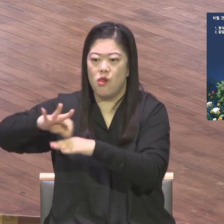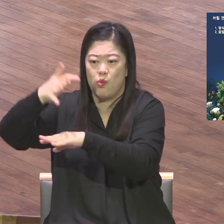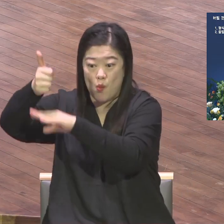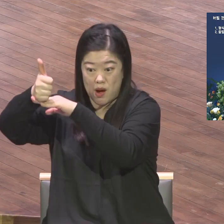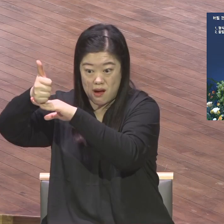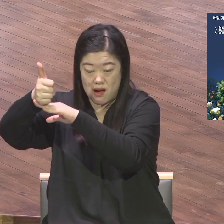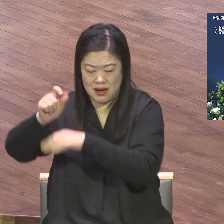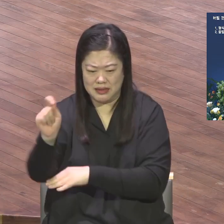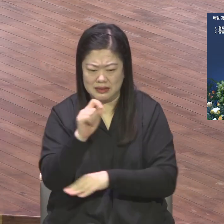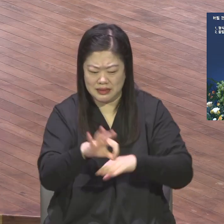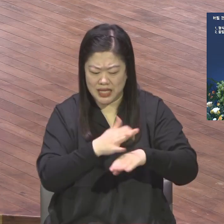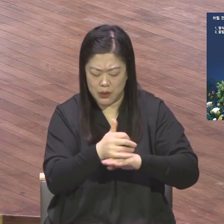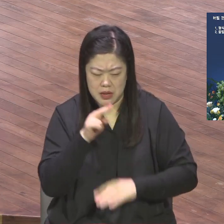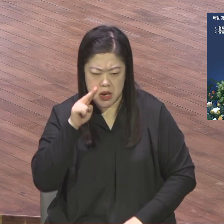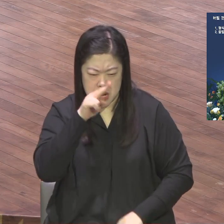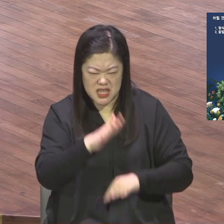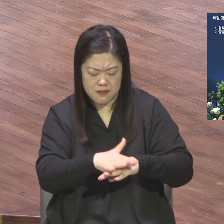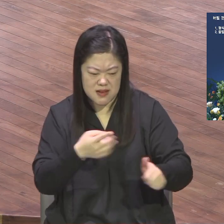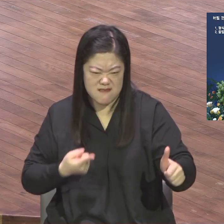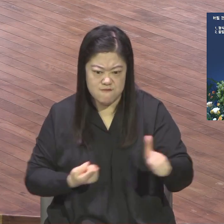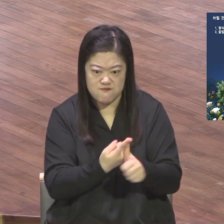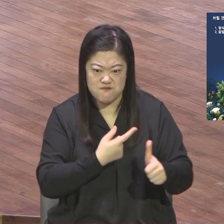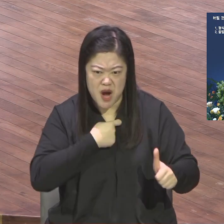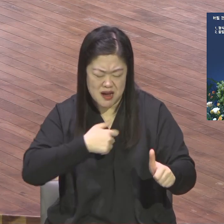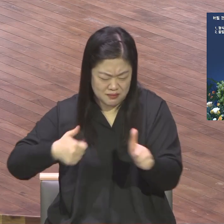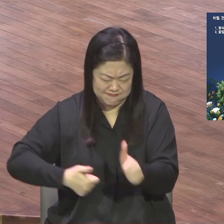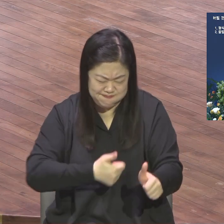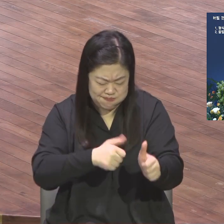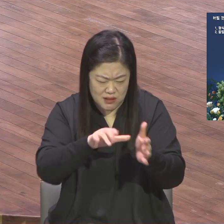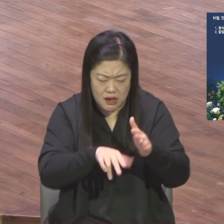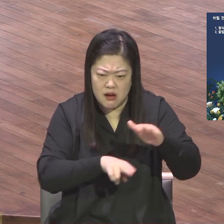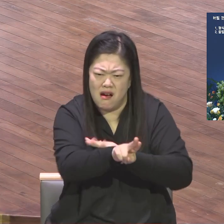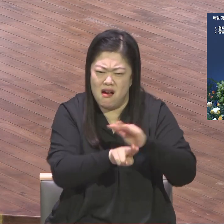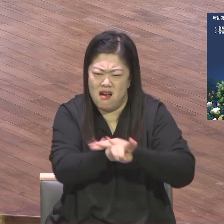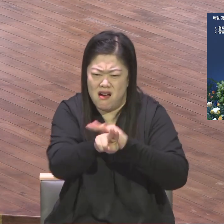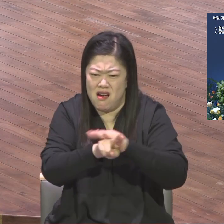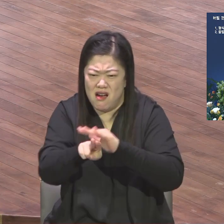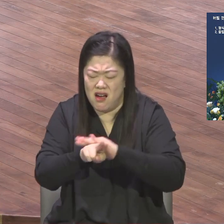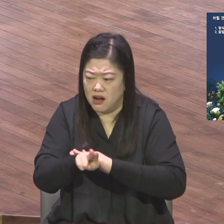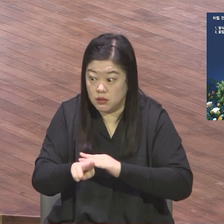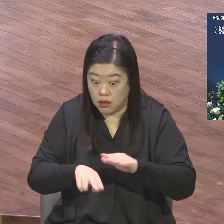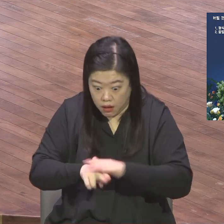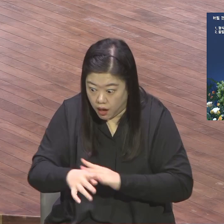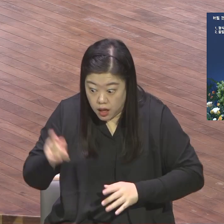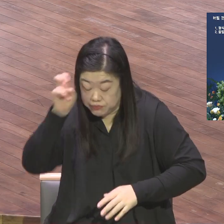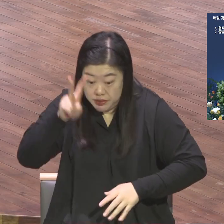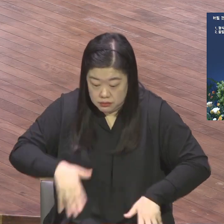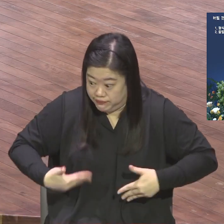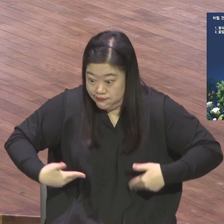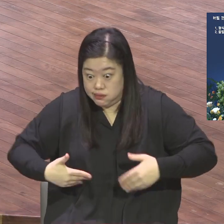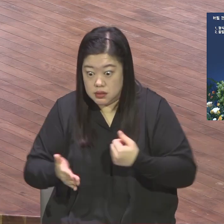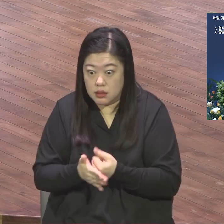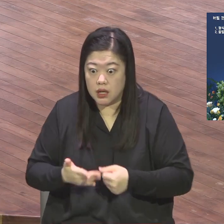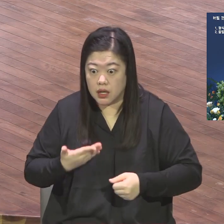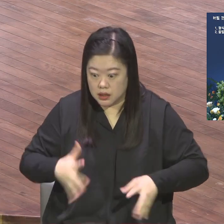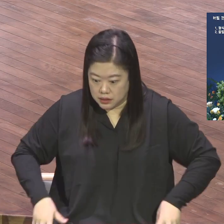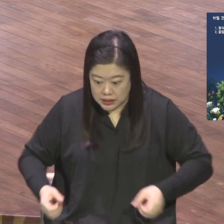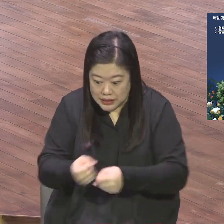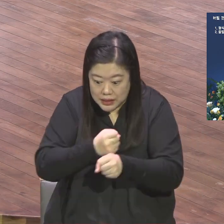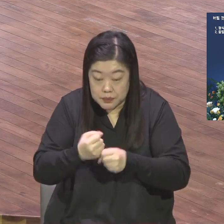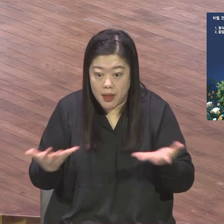그런 것들을 챙기지를 못했어요. 그러니까 너무 굶주렸습니다. 이때 이 다윗과 그